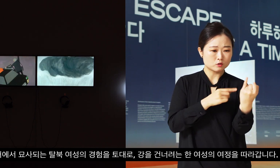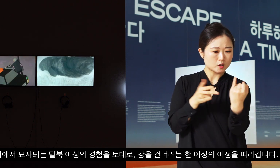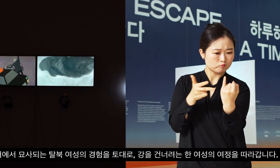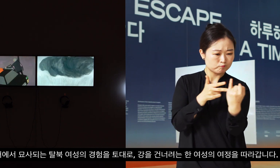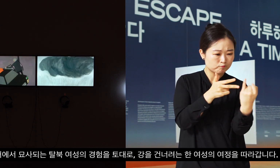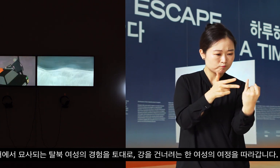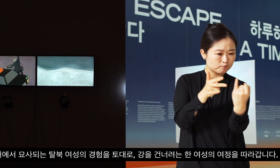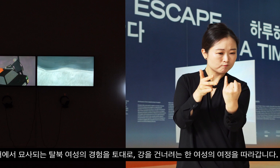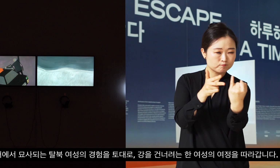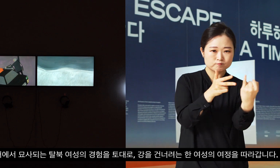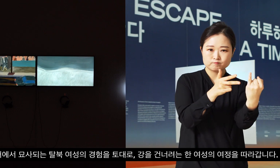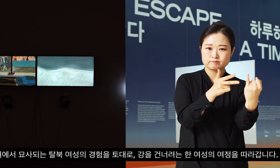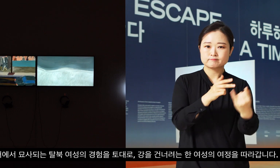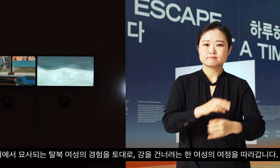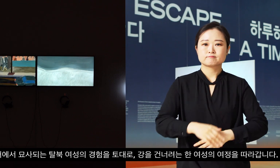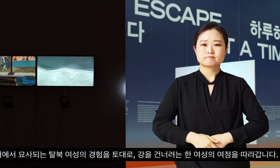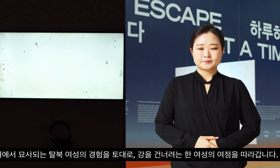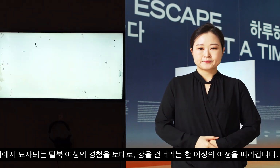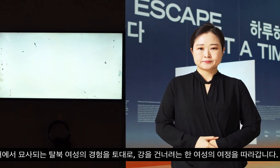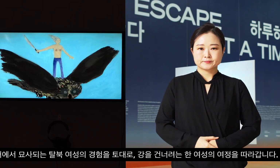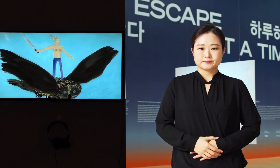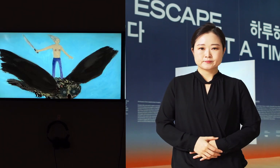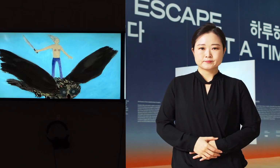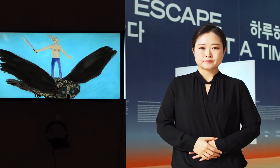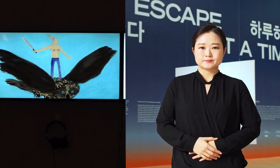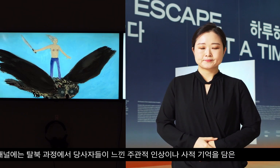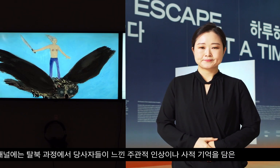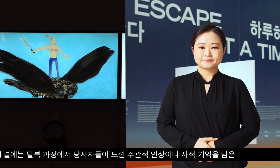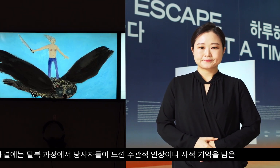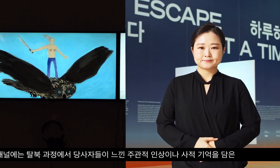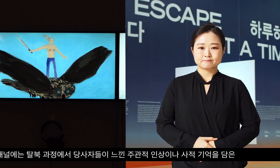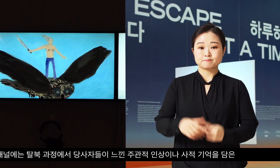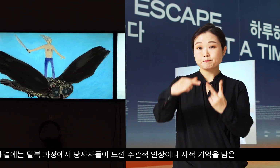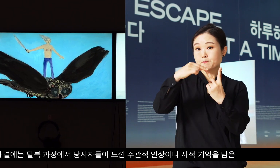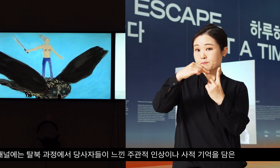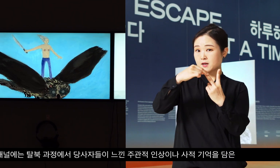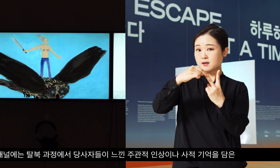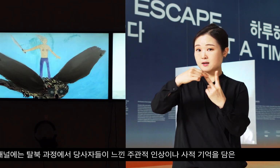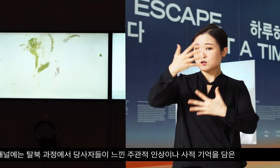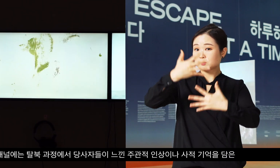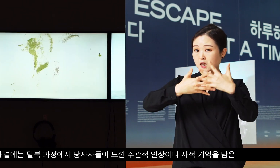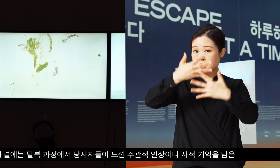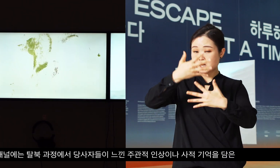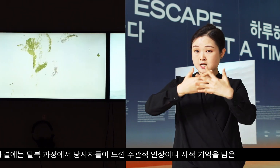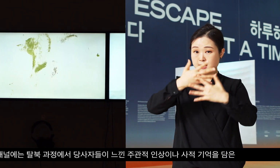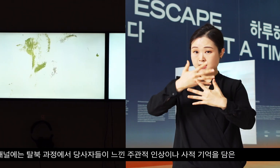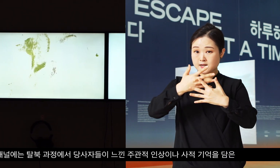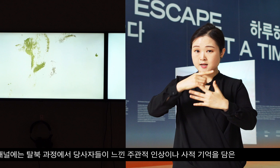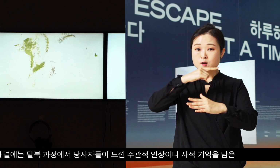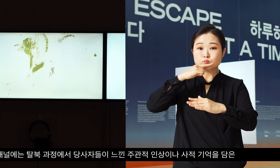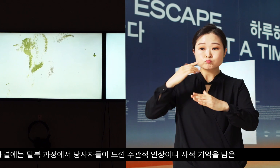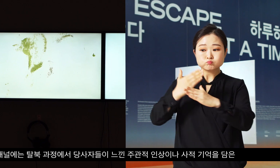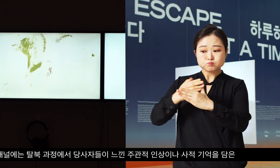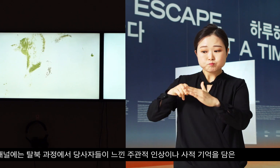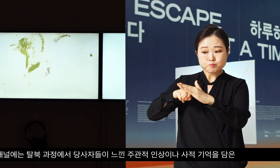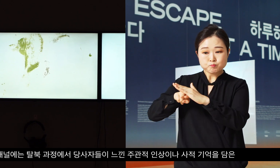반대편 채널에는 탈북 과정에서 당사자들이